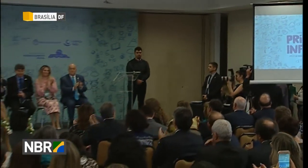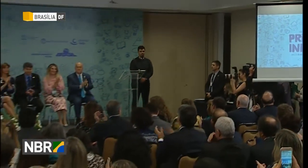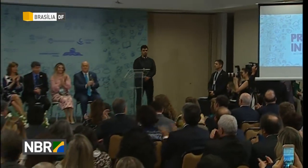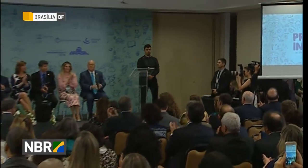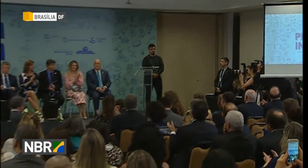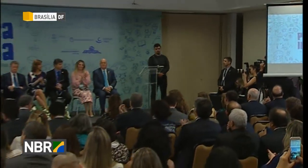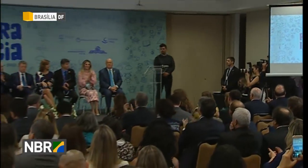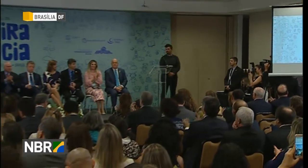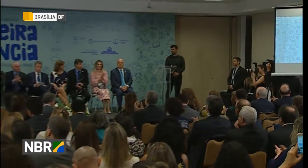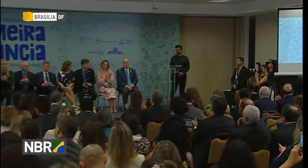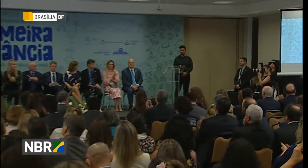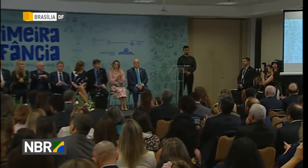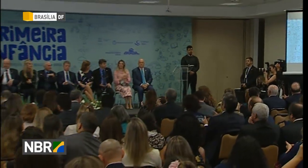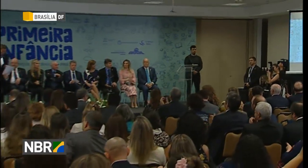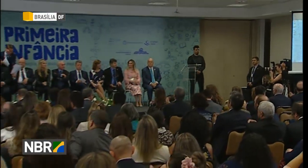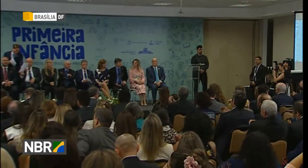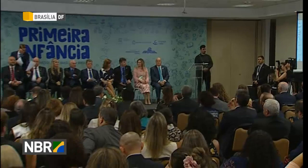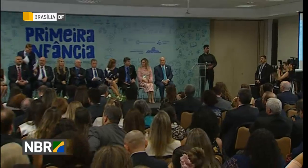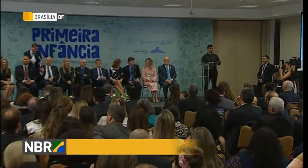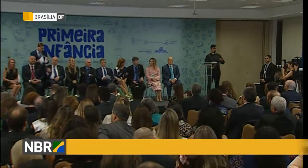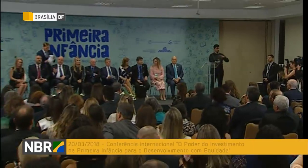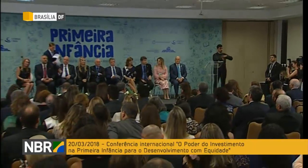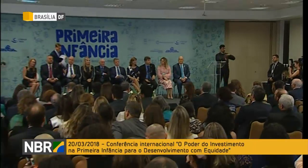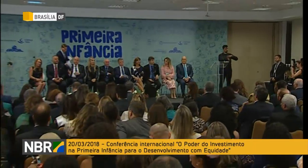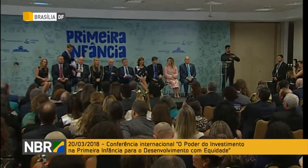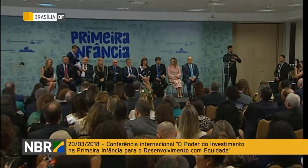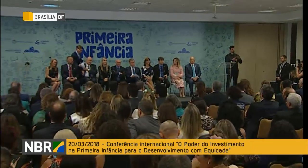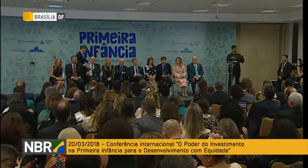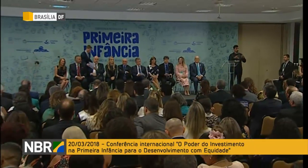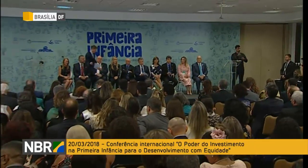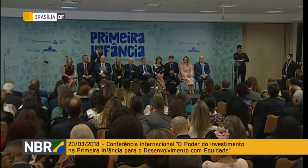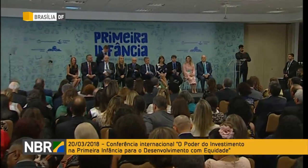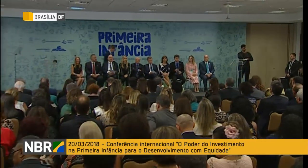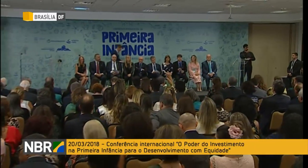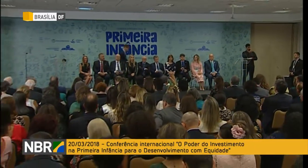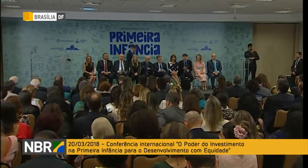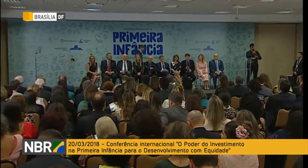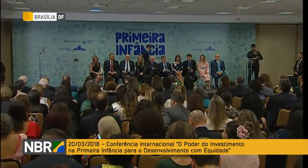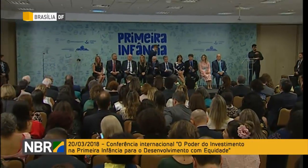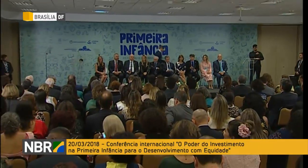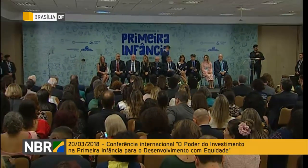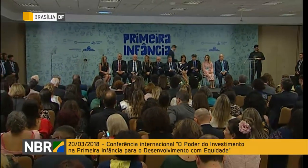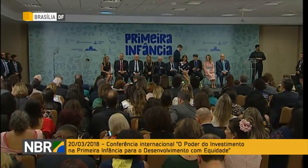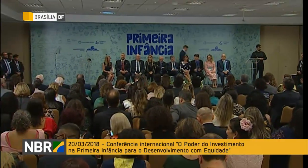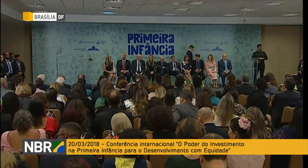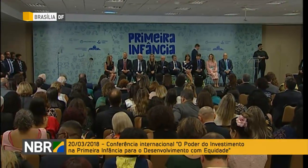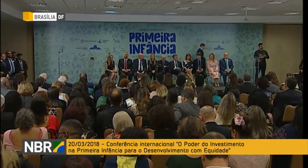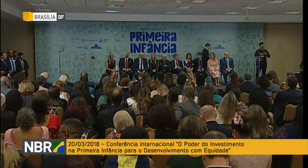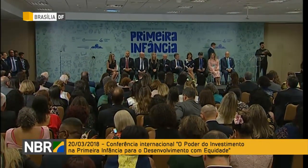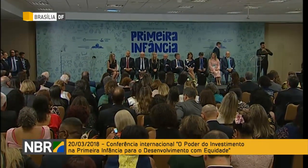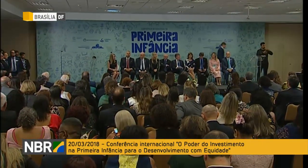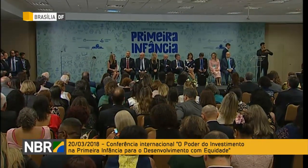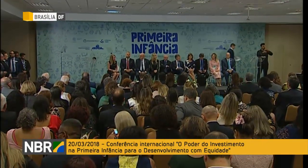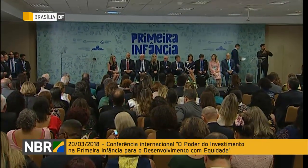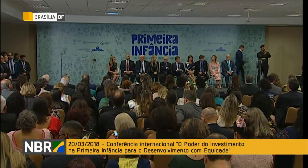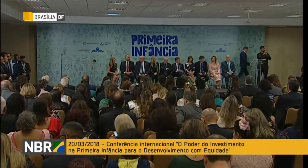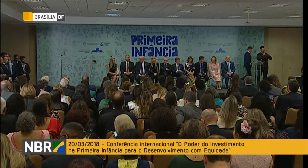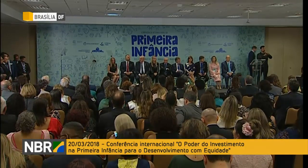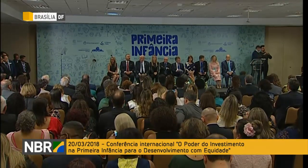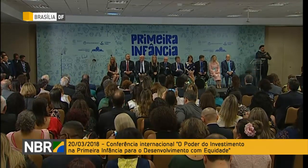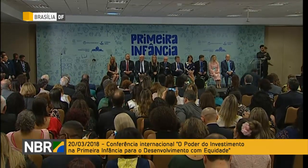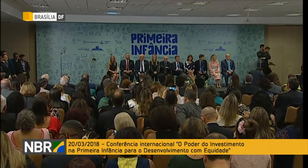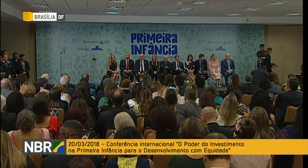Nesse instante, ouviremos as palavras do ministro de Estado do Desenvolvimento Social,